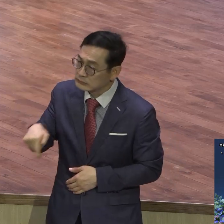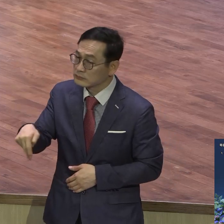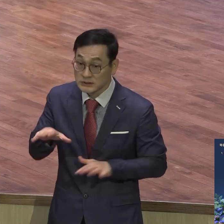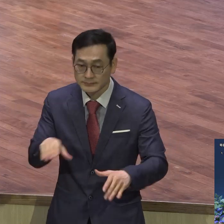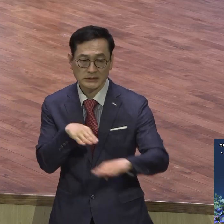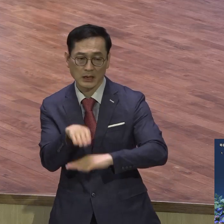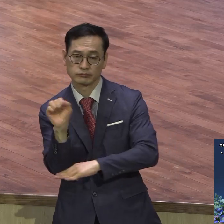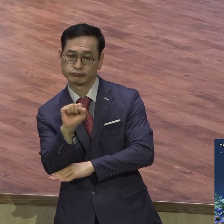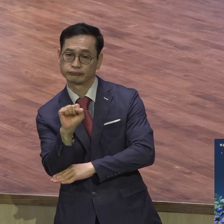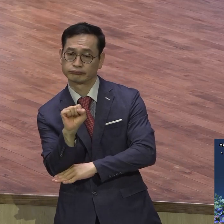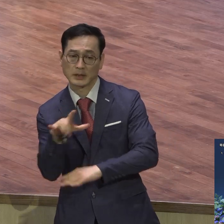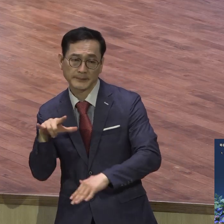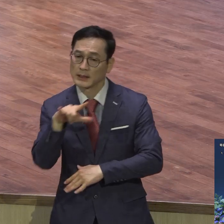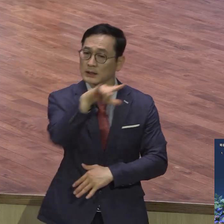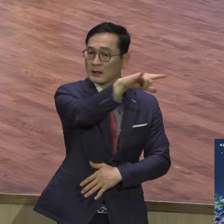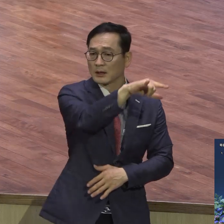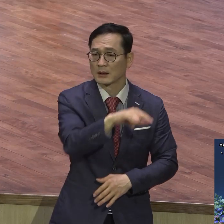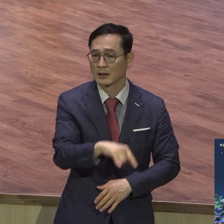달려요.